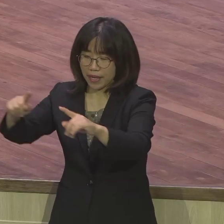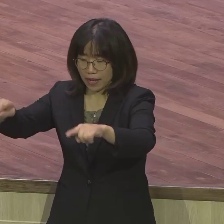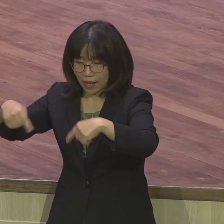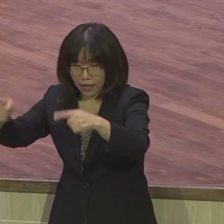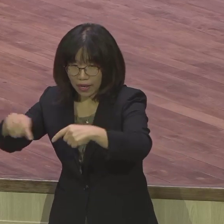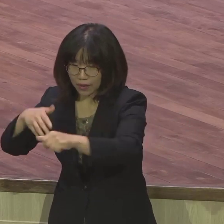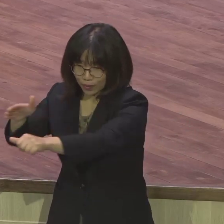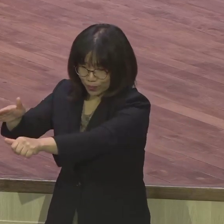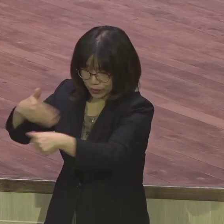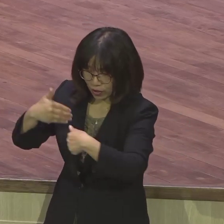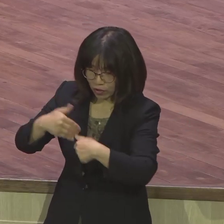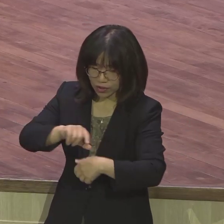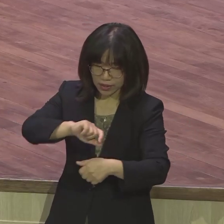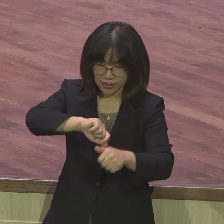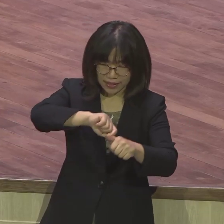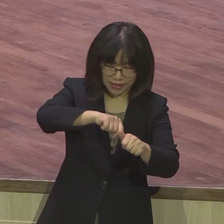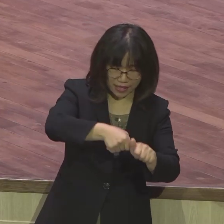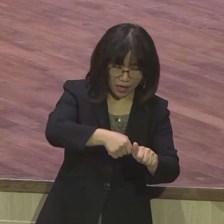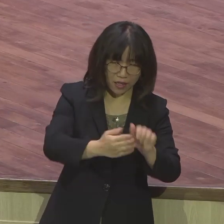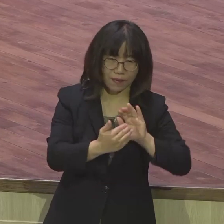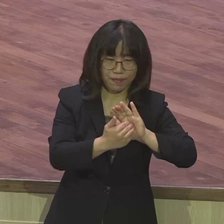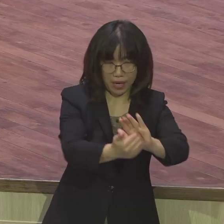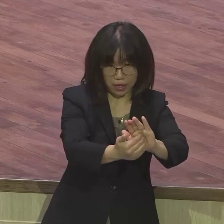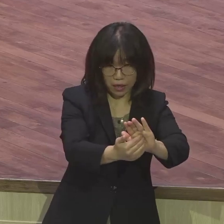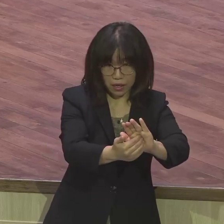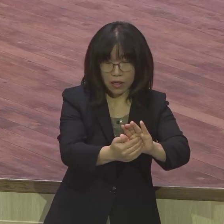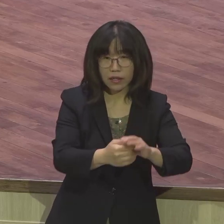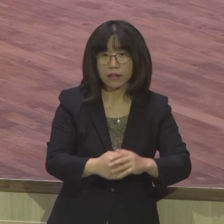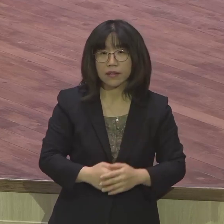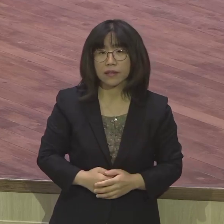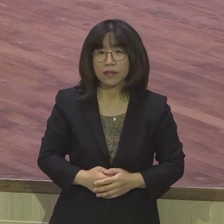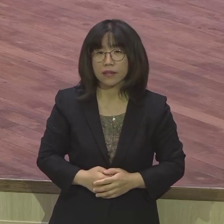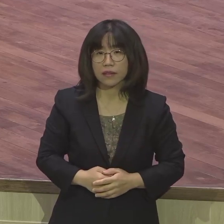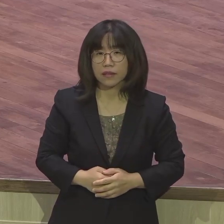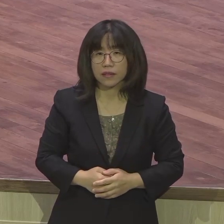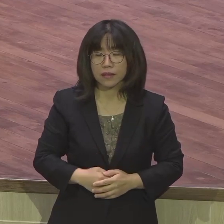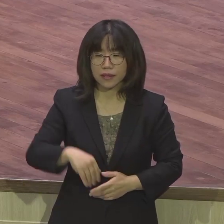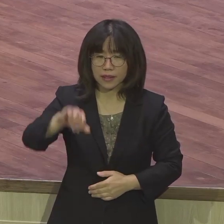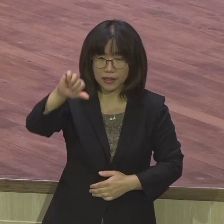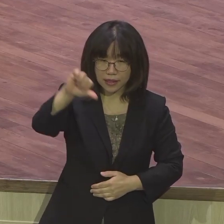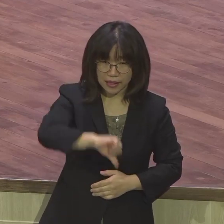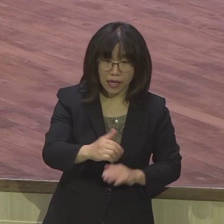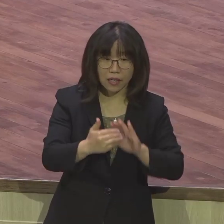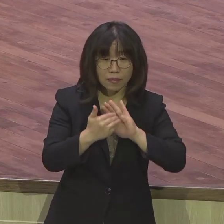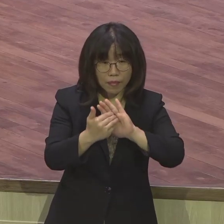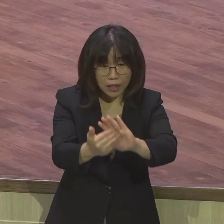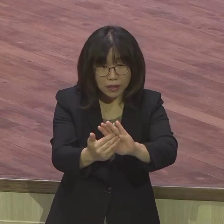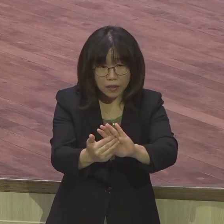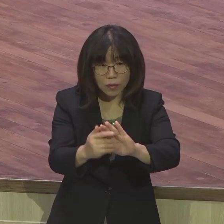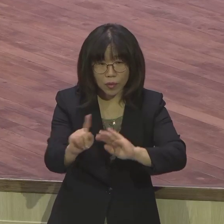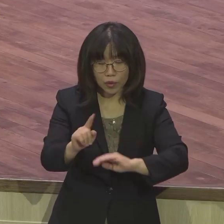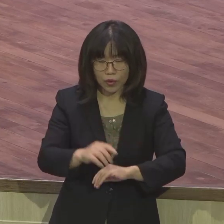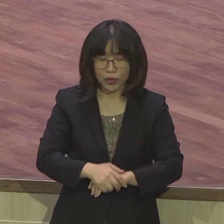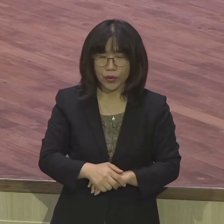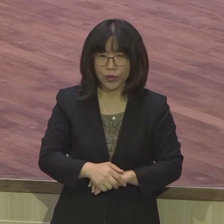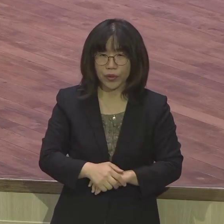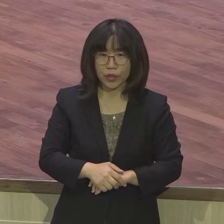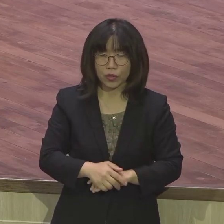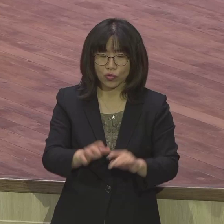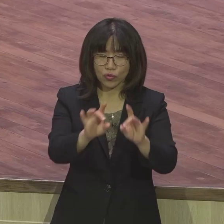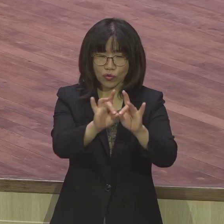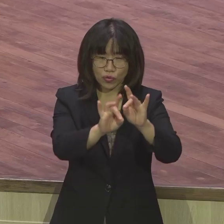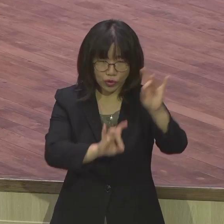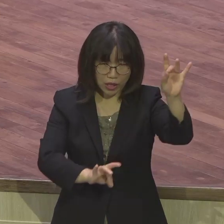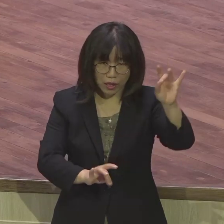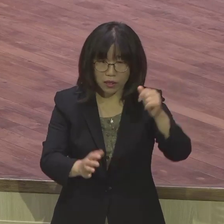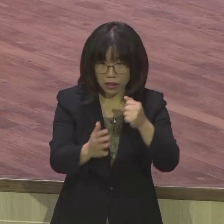재앙과 재앙을 막는다 이 말 속에는 재앙이라는 것은 사실 어떤 면에서는 오늘 본문에서는 우상을 통해서